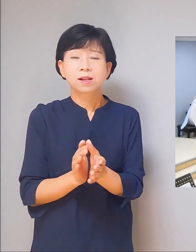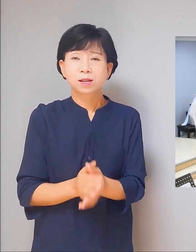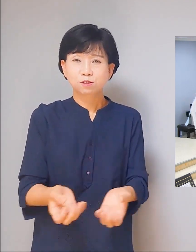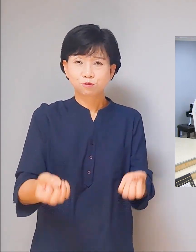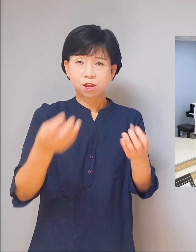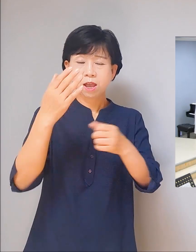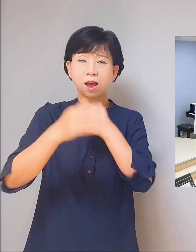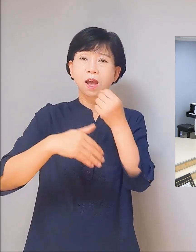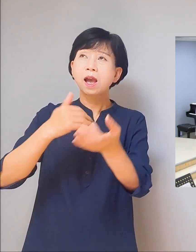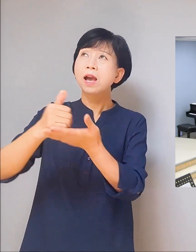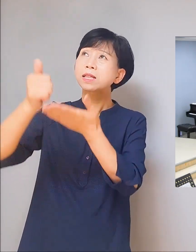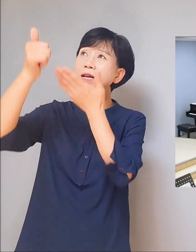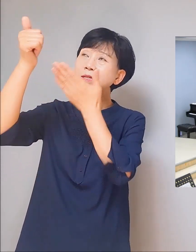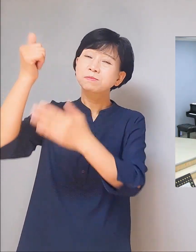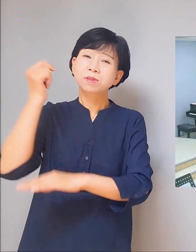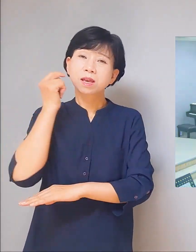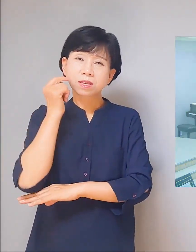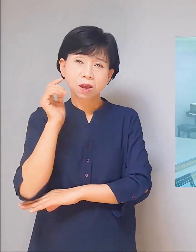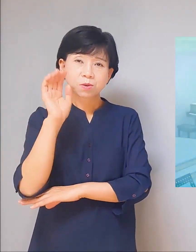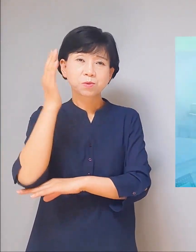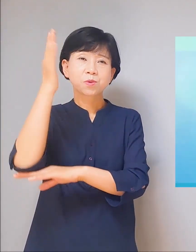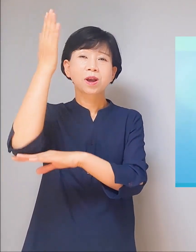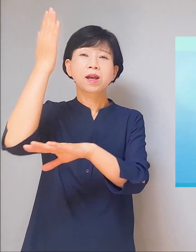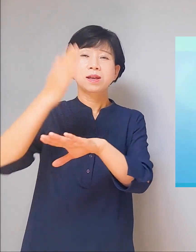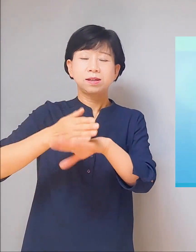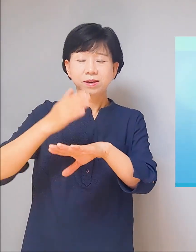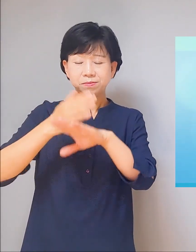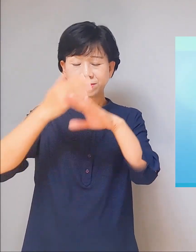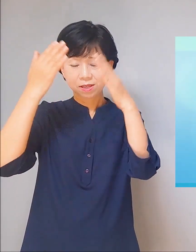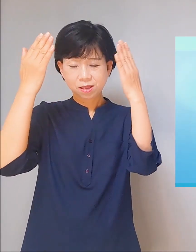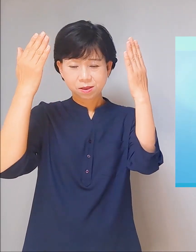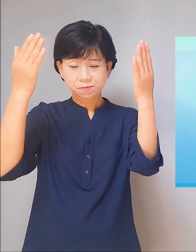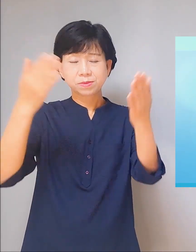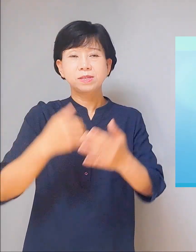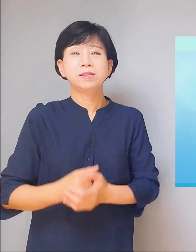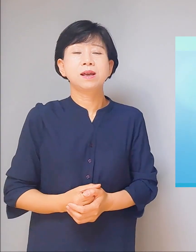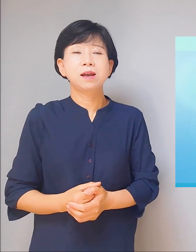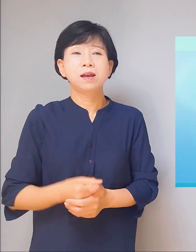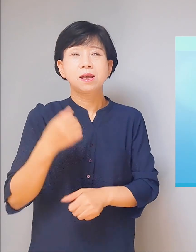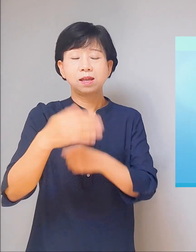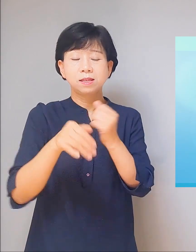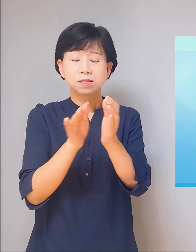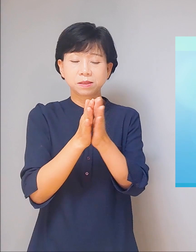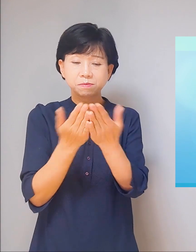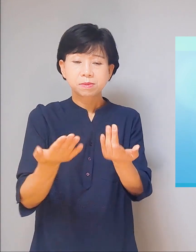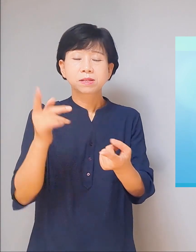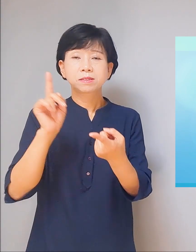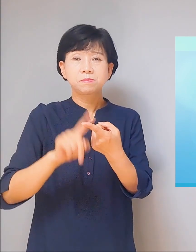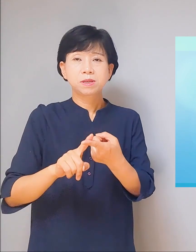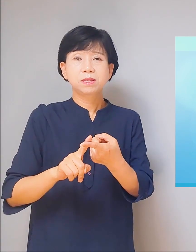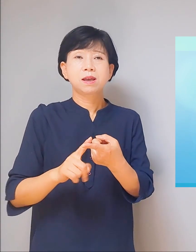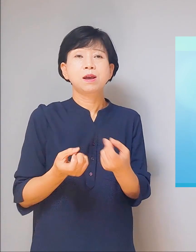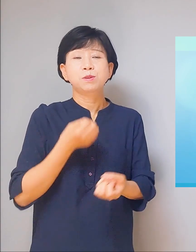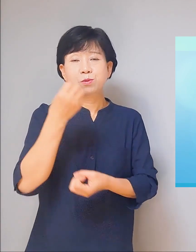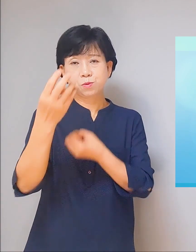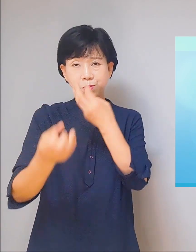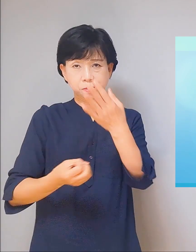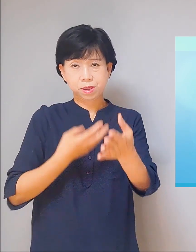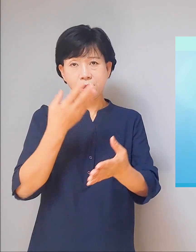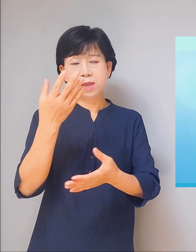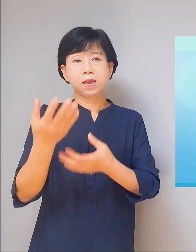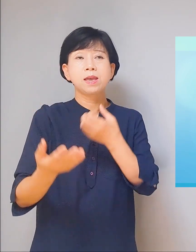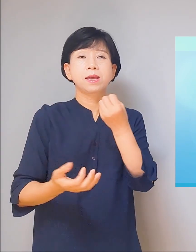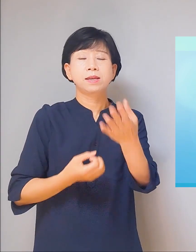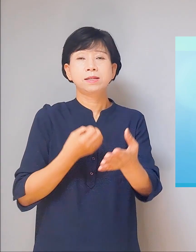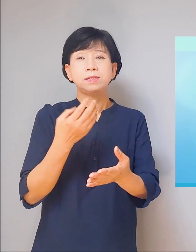할렐루야. 하나님께 영광입니다. 하나님 감사합니다. 우리 하나님의 말씀에 대한 우리의 고백 같이 한번 우리 화면을